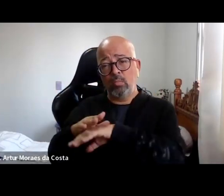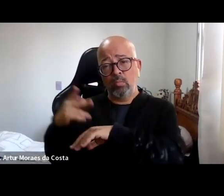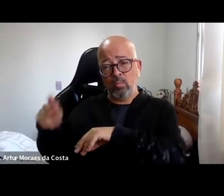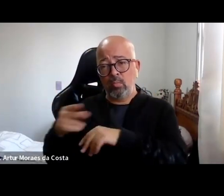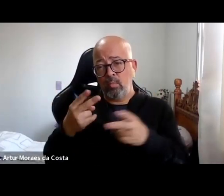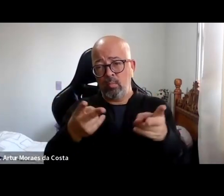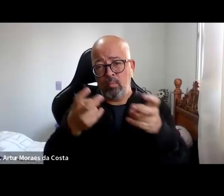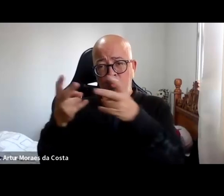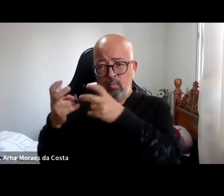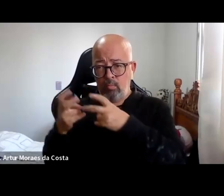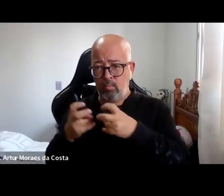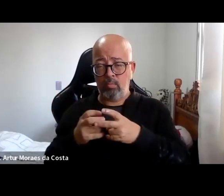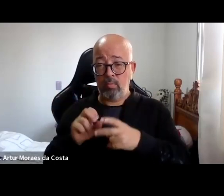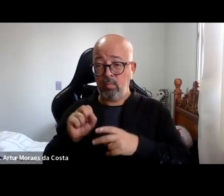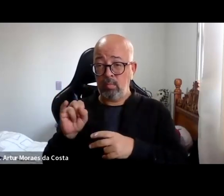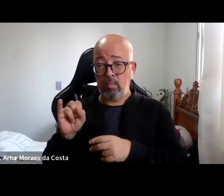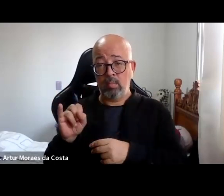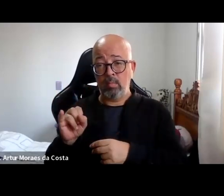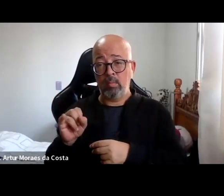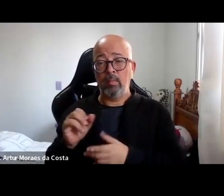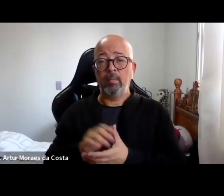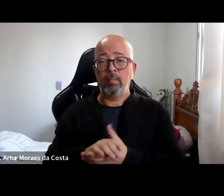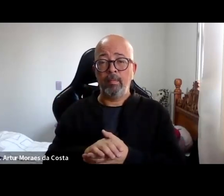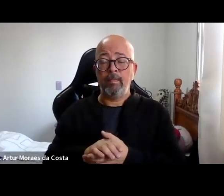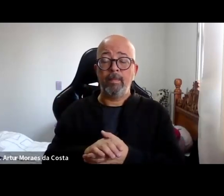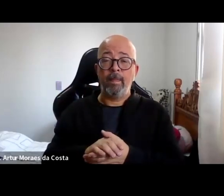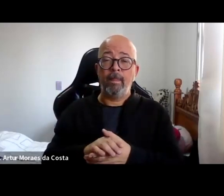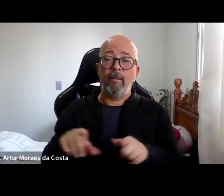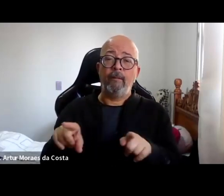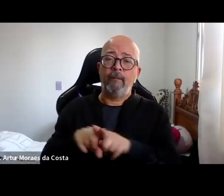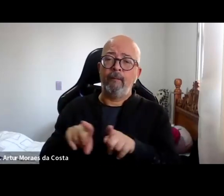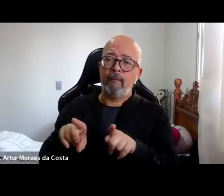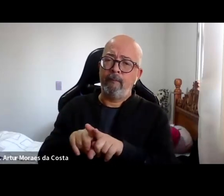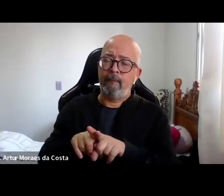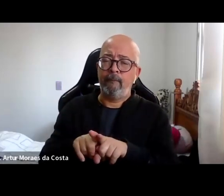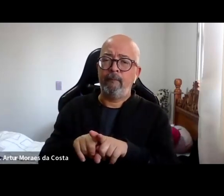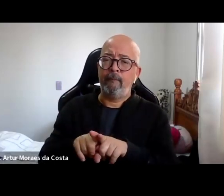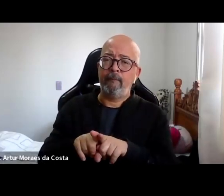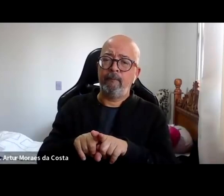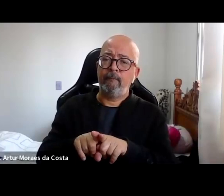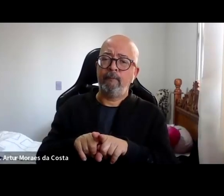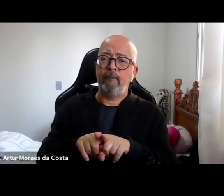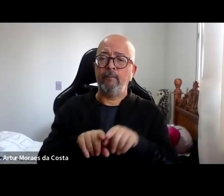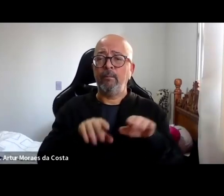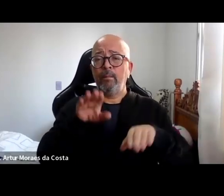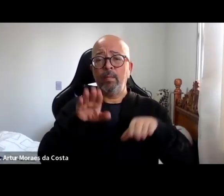especial dependerá del carácter y de la formación del intérprete del cansancio de